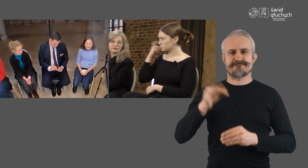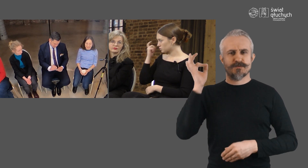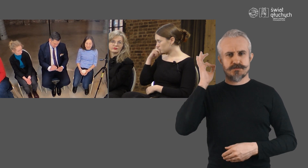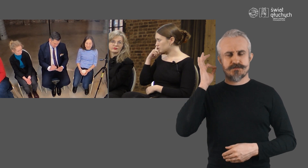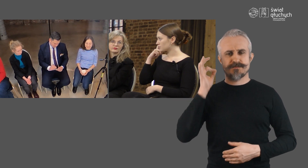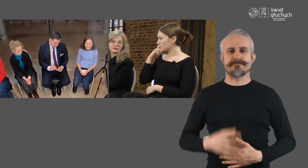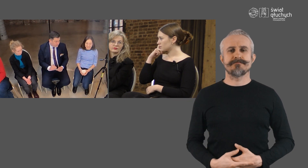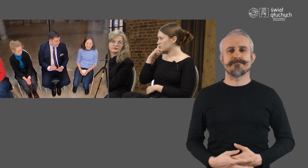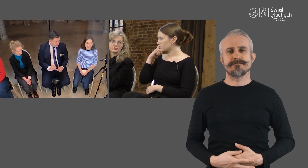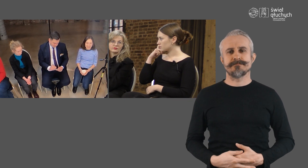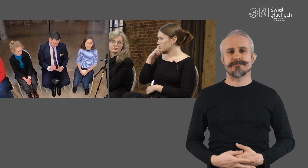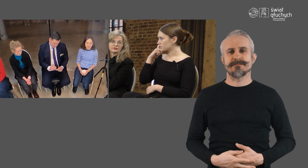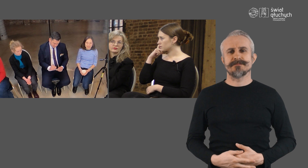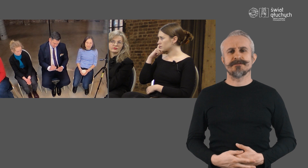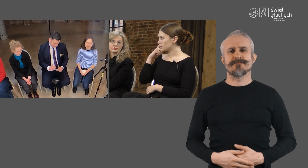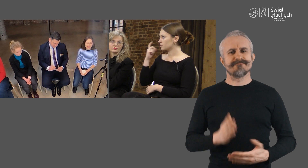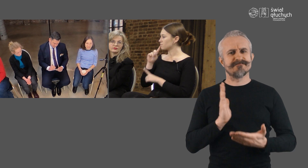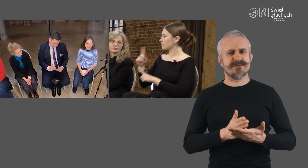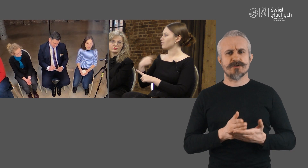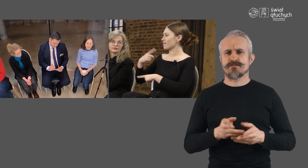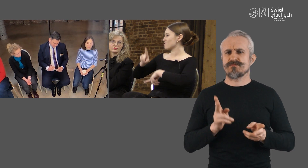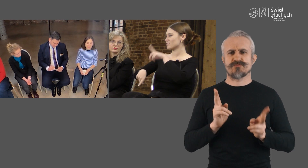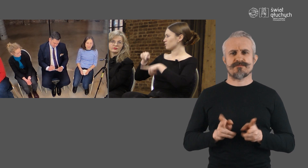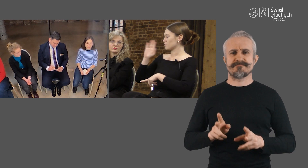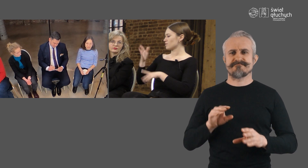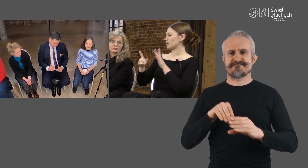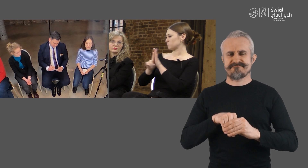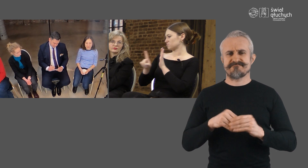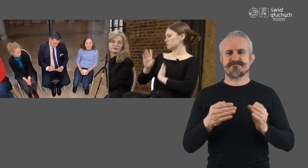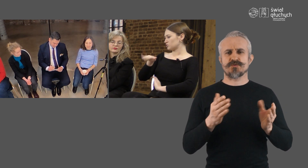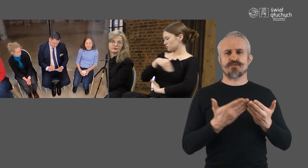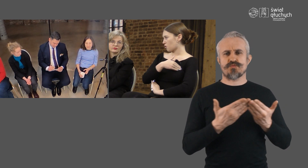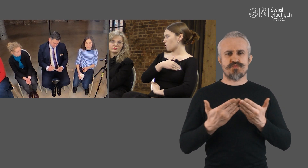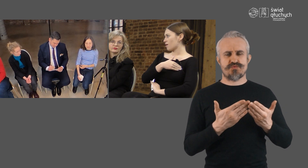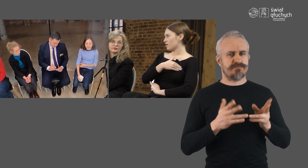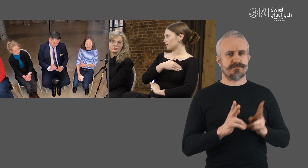i dla mnie to było naturalne, że ja pójdę do szkoły